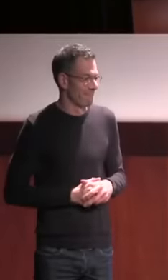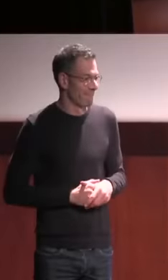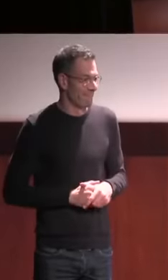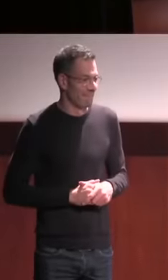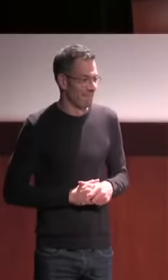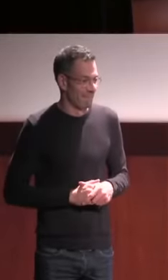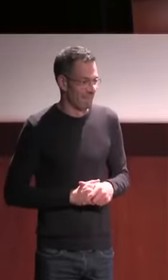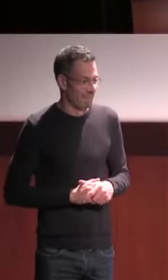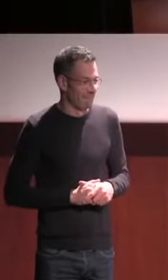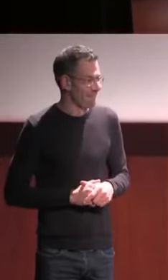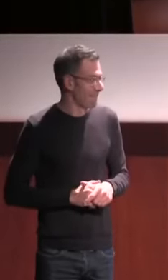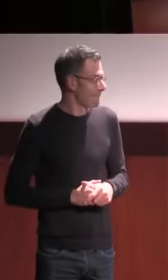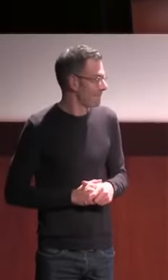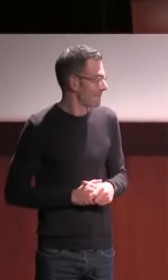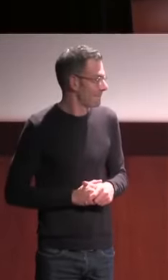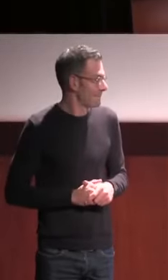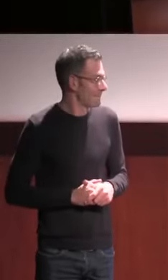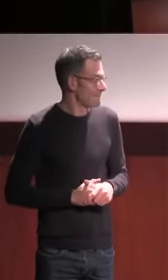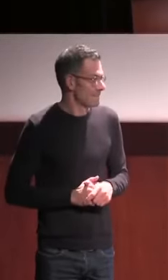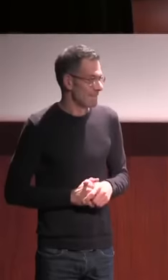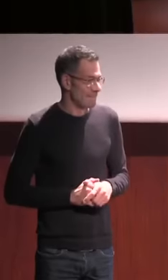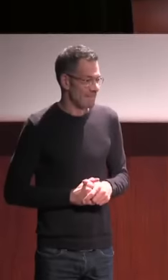On y va.